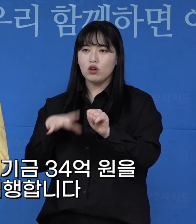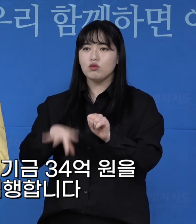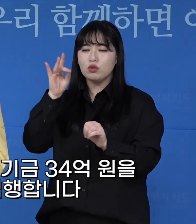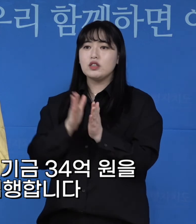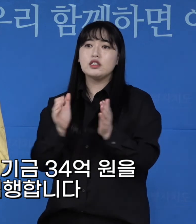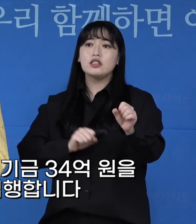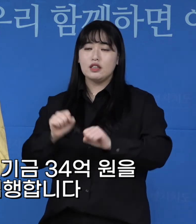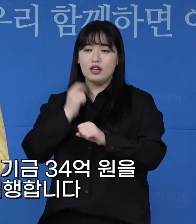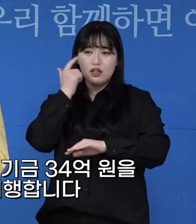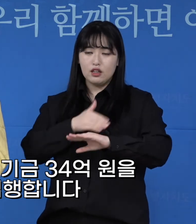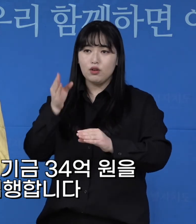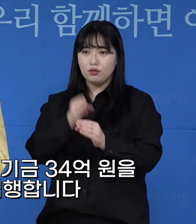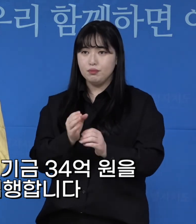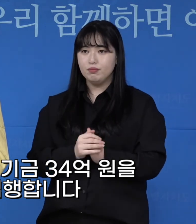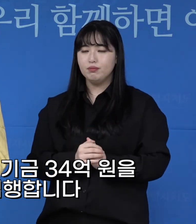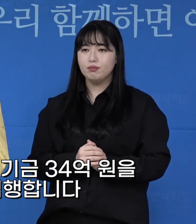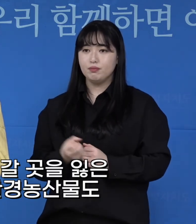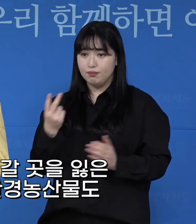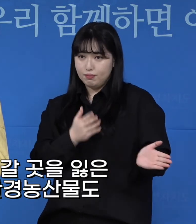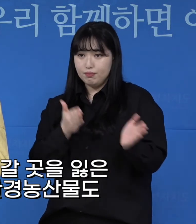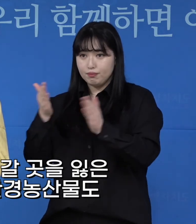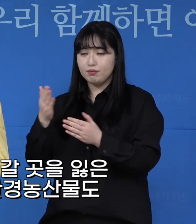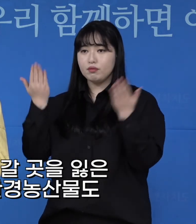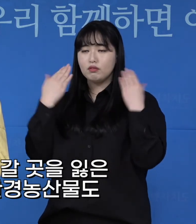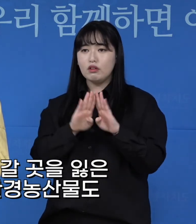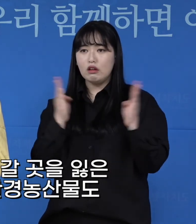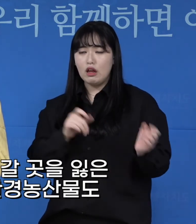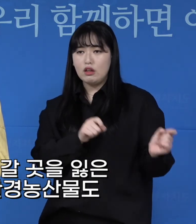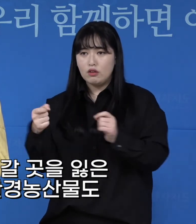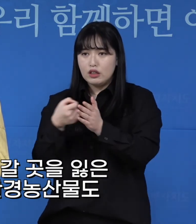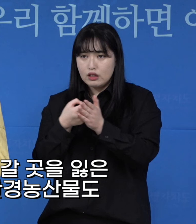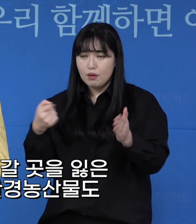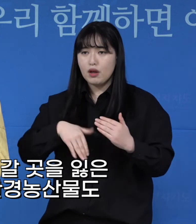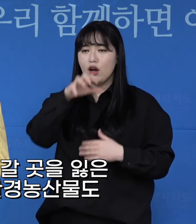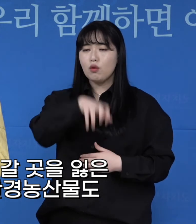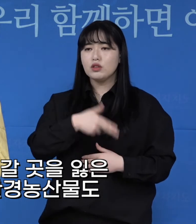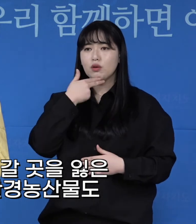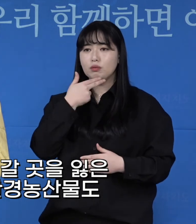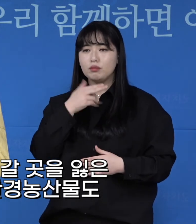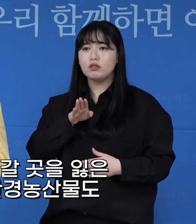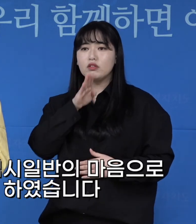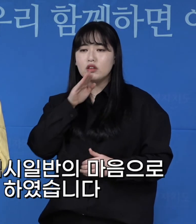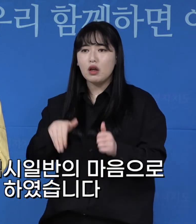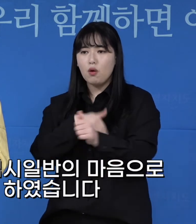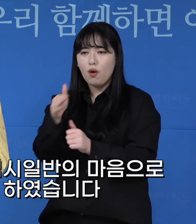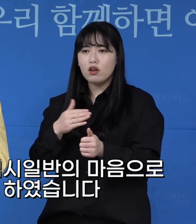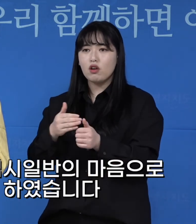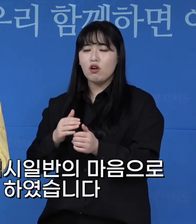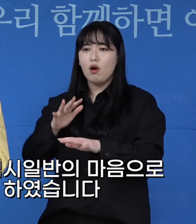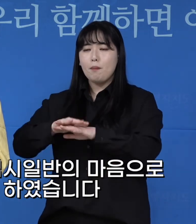조기에 집행합니다. 또한 개학 연기로 갈 곳을 잃은 급식용 친환경 농산물도